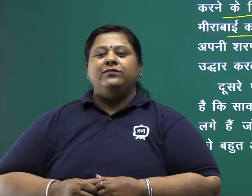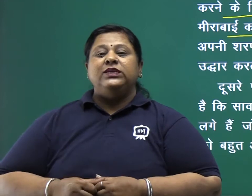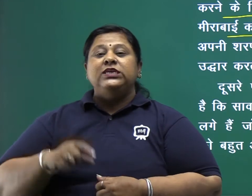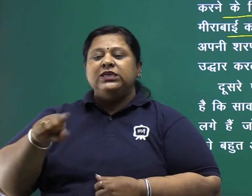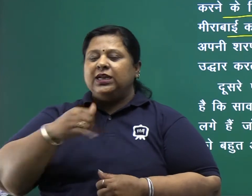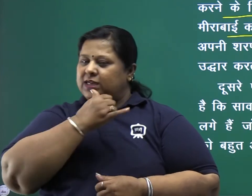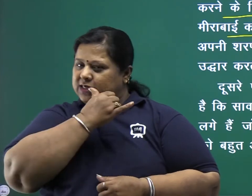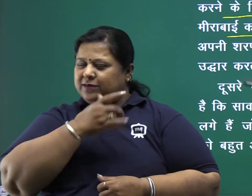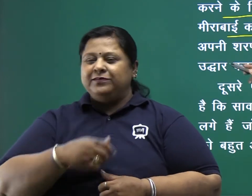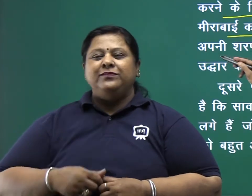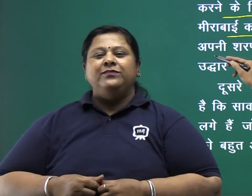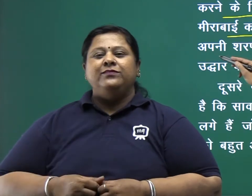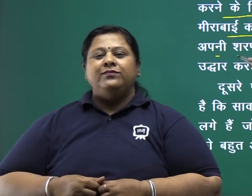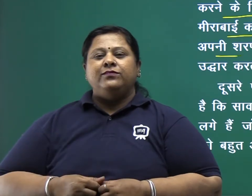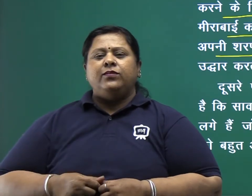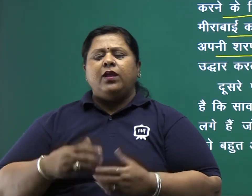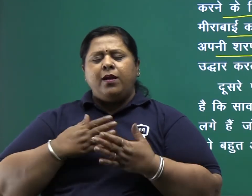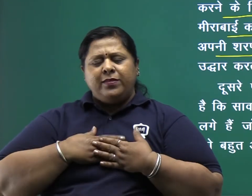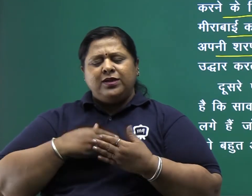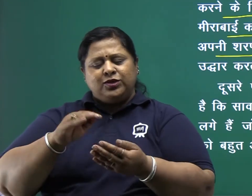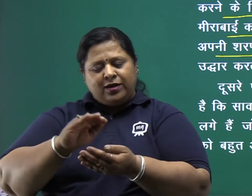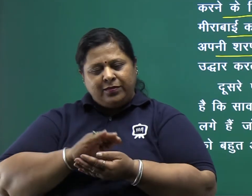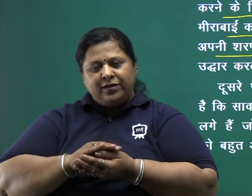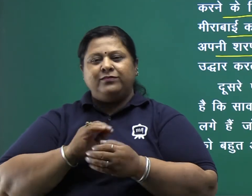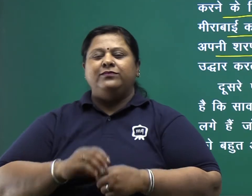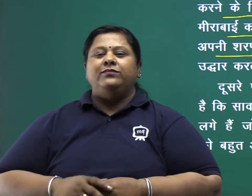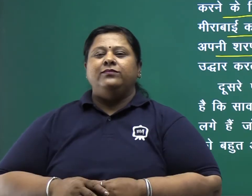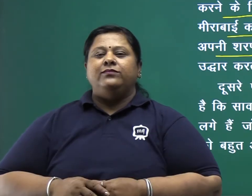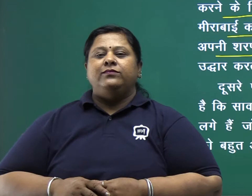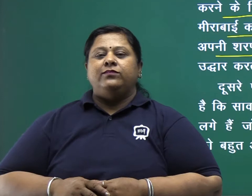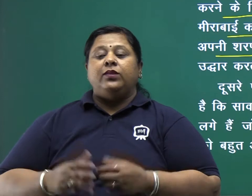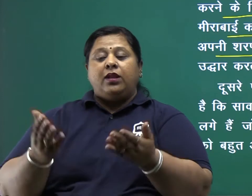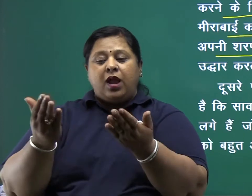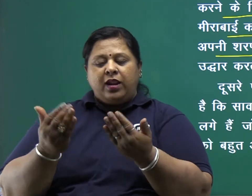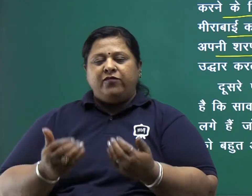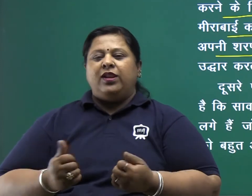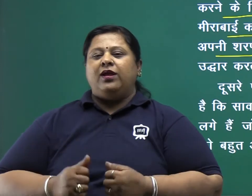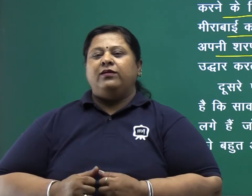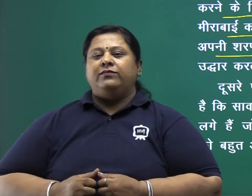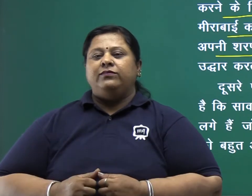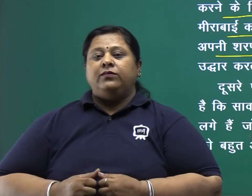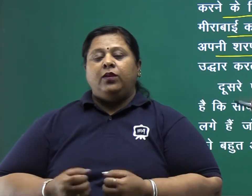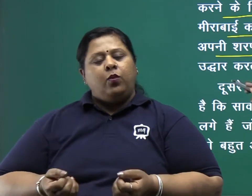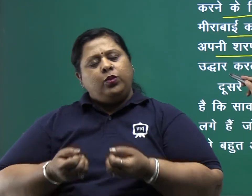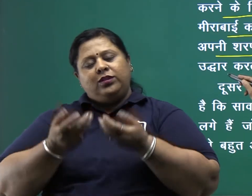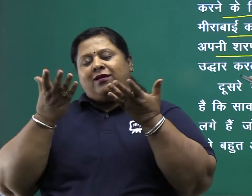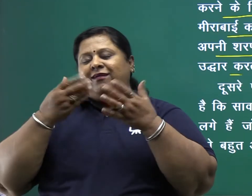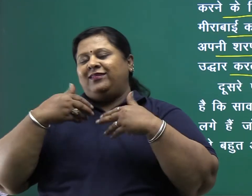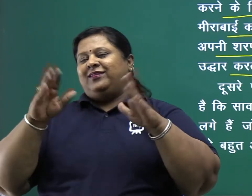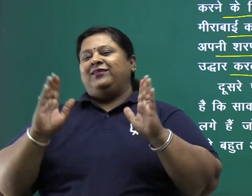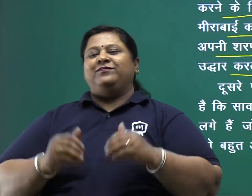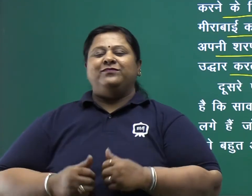कृष्ण अपनी शरण में आने वाले का उद्धार करते हैं।